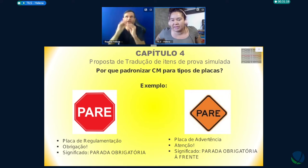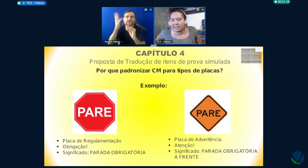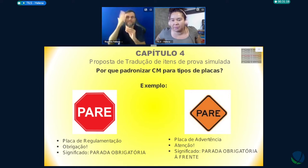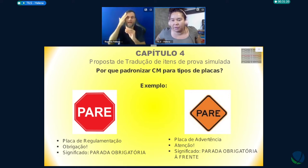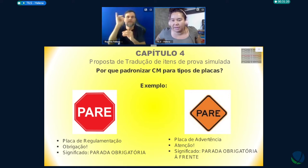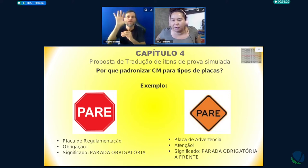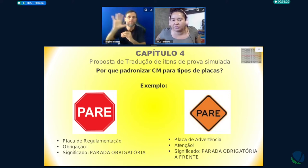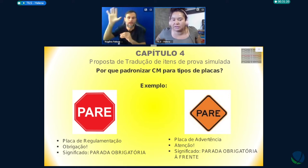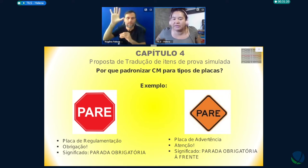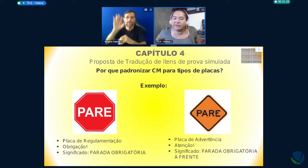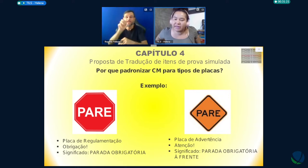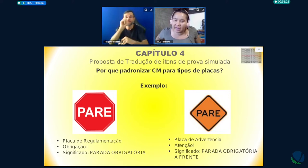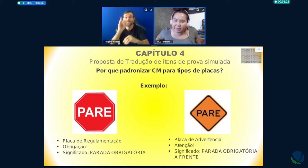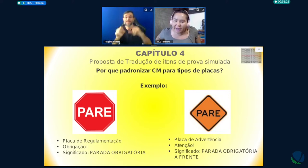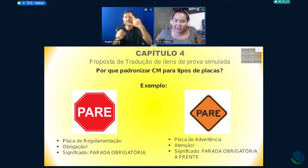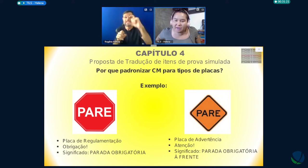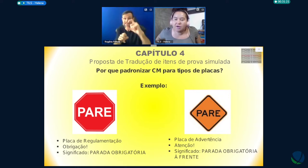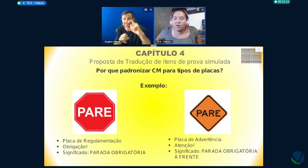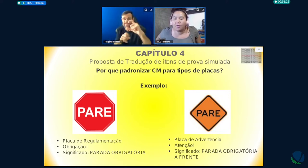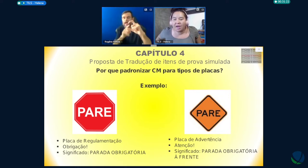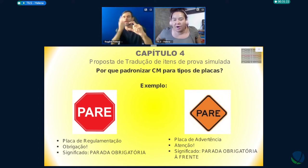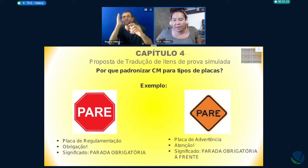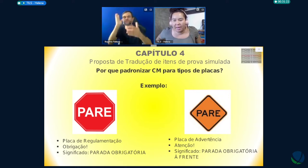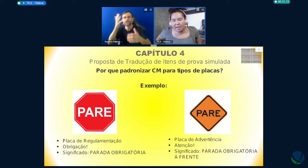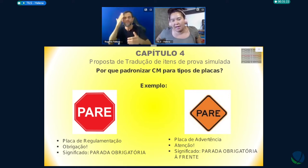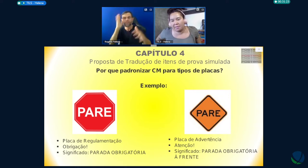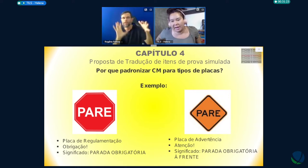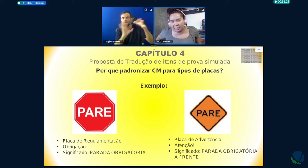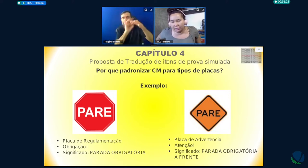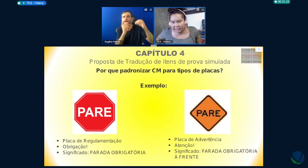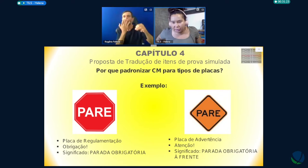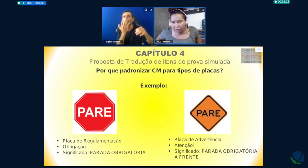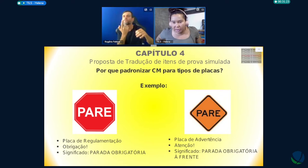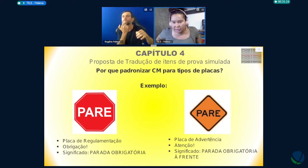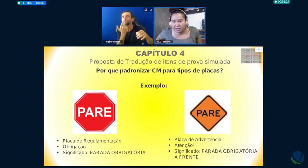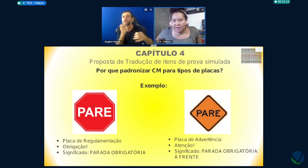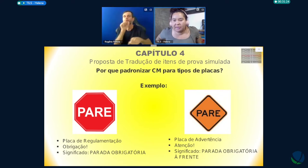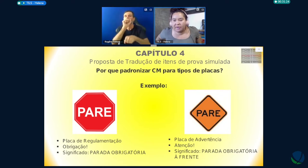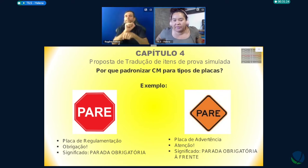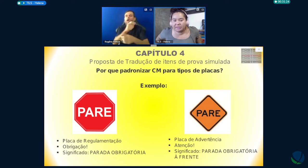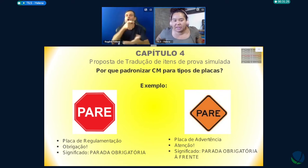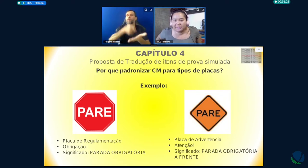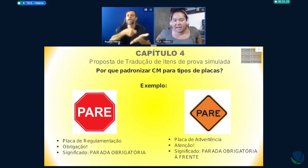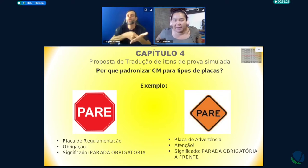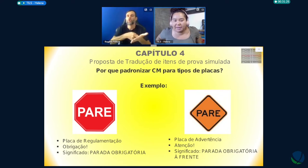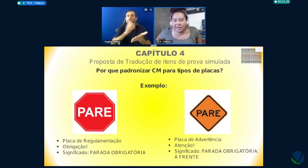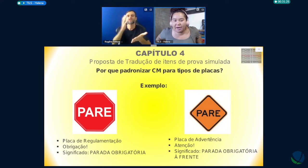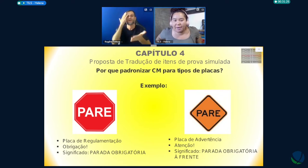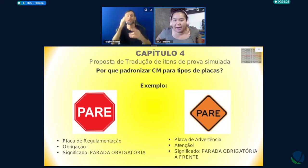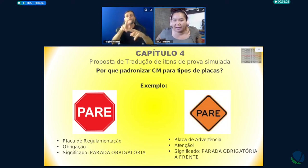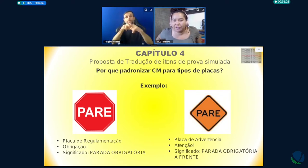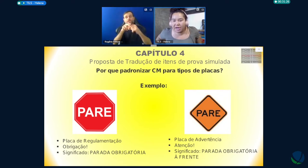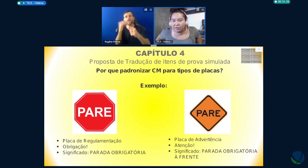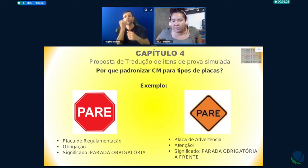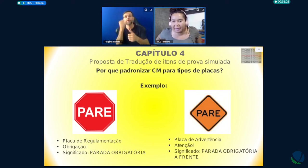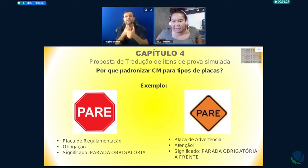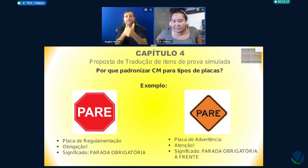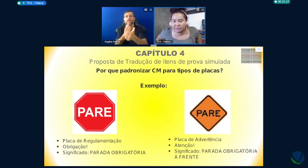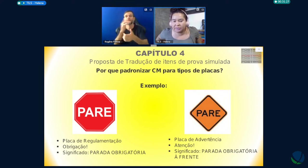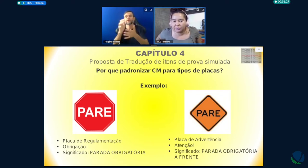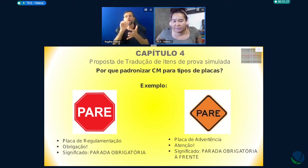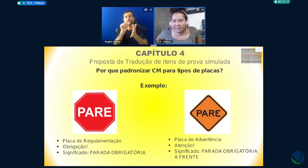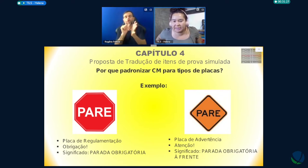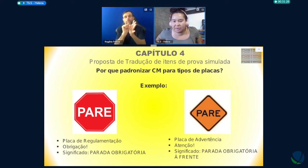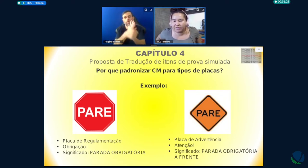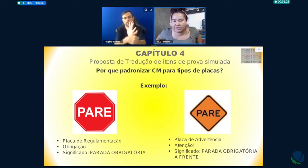como você tem que responder quando você vê aquela placa. Uma é parada obrigatória. Então, você já sabe que é uma placa de